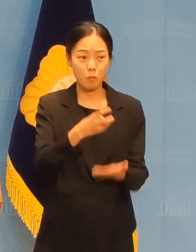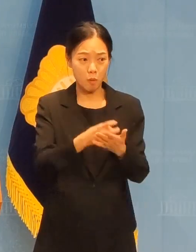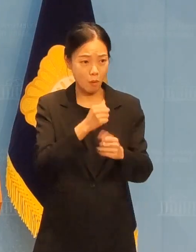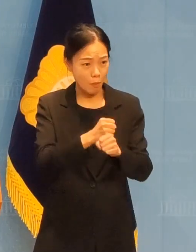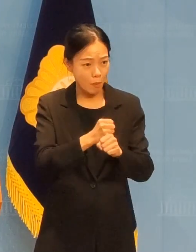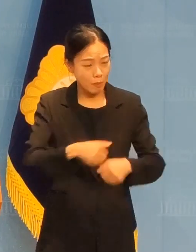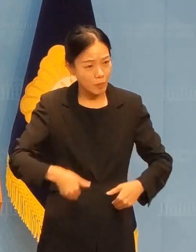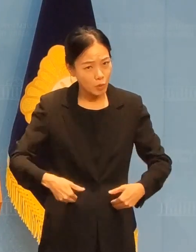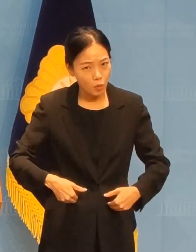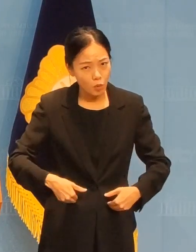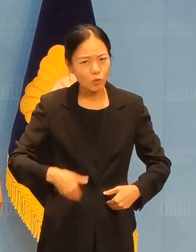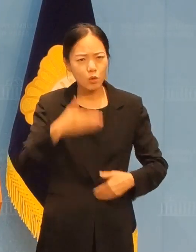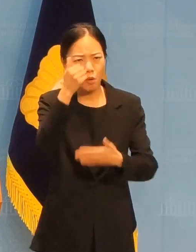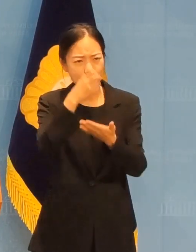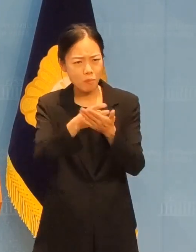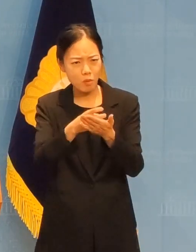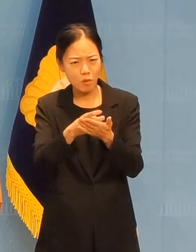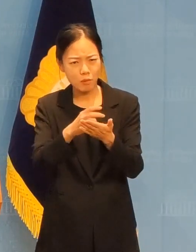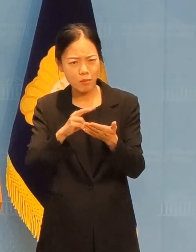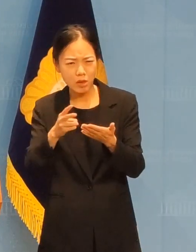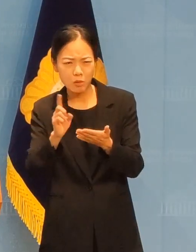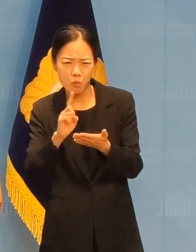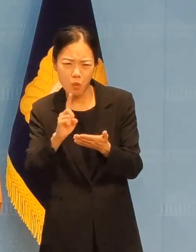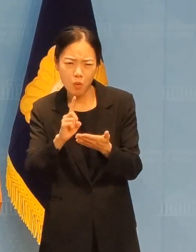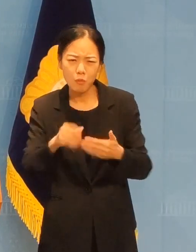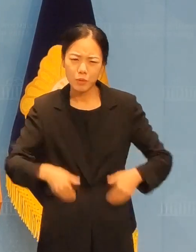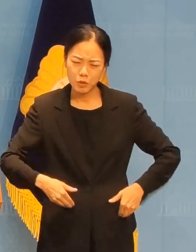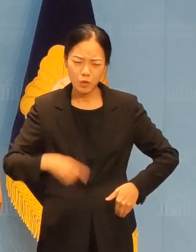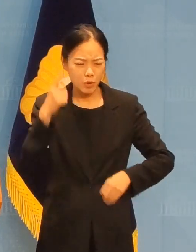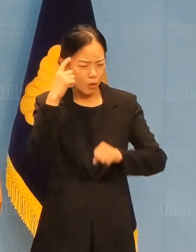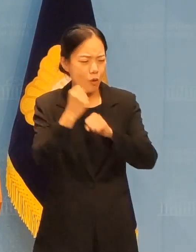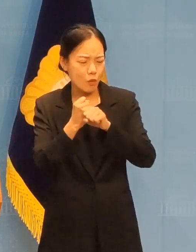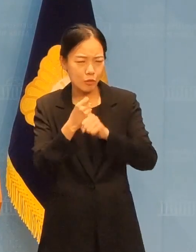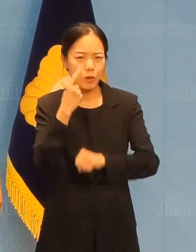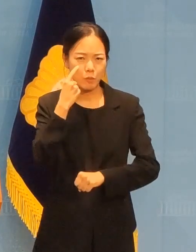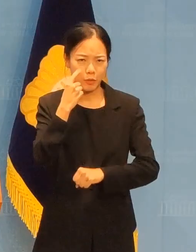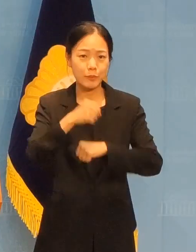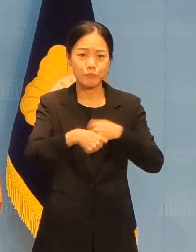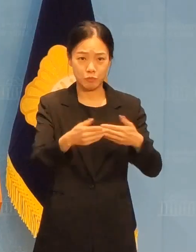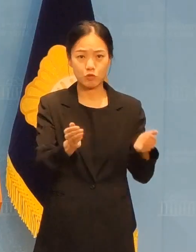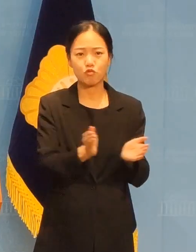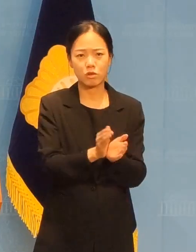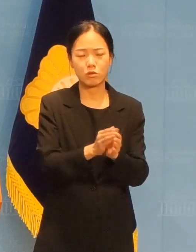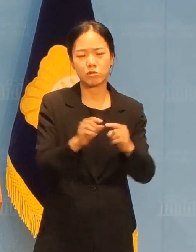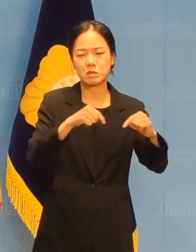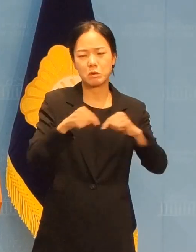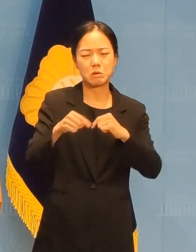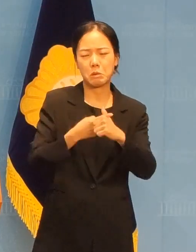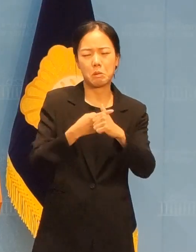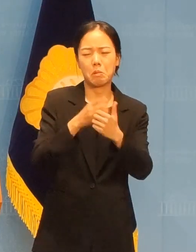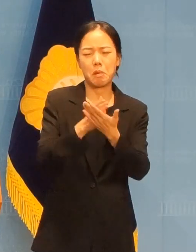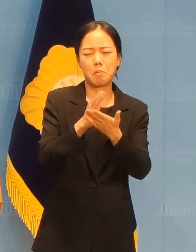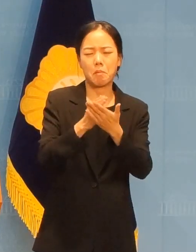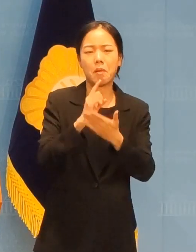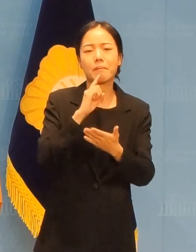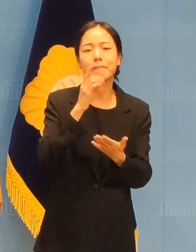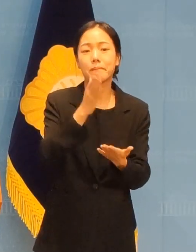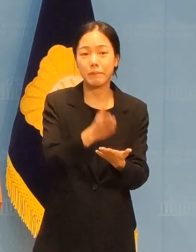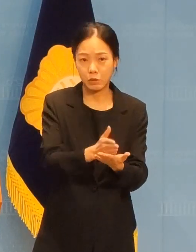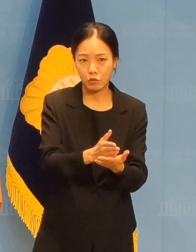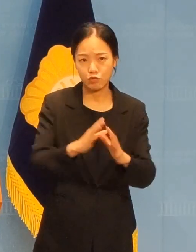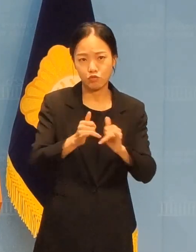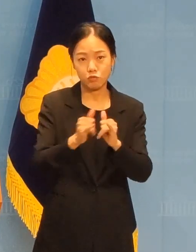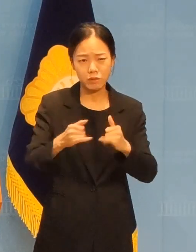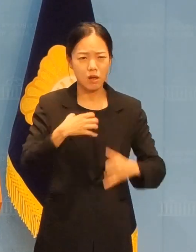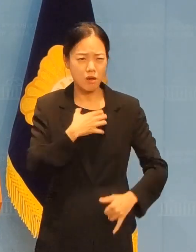헌법적 대응을 강구할 것입니다. 민주당도 정치적 낙인 대신에 국민의 우려, 책임 있게